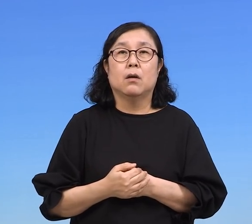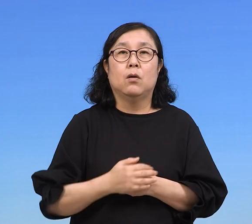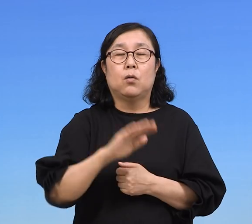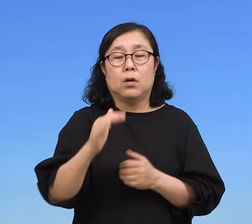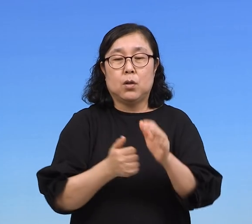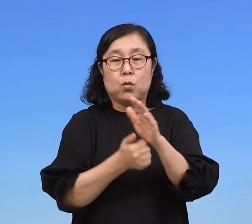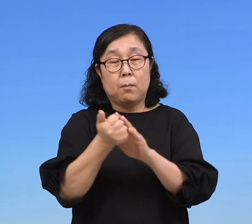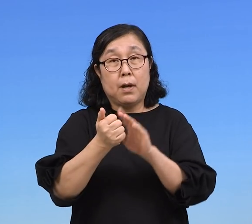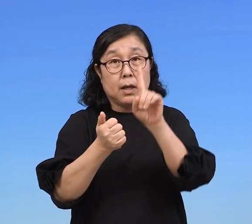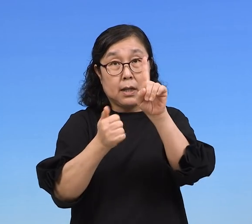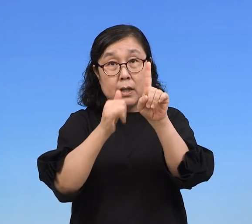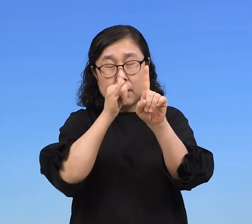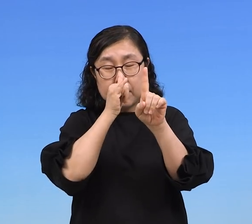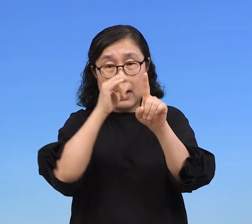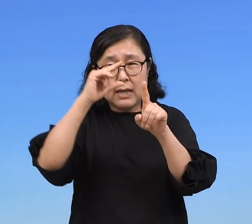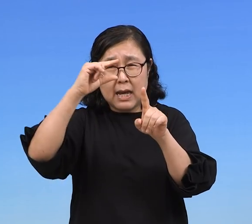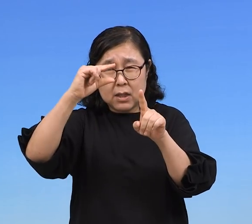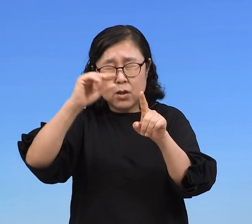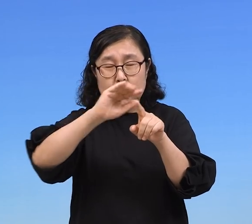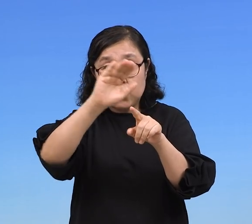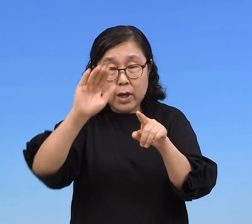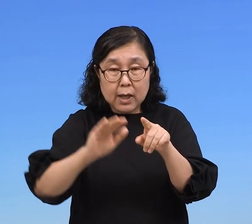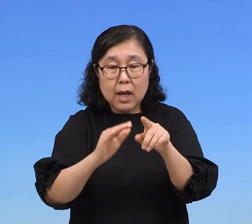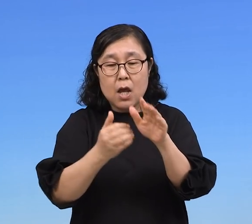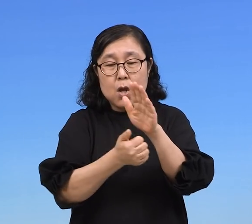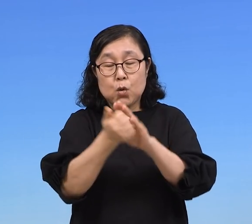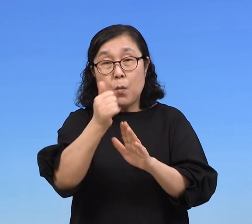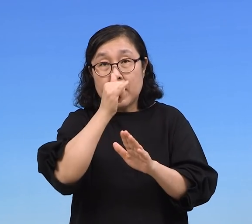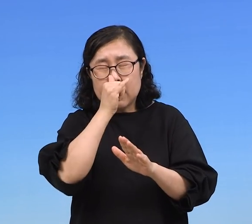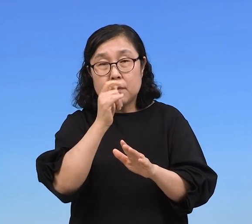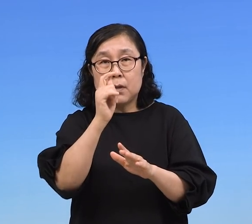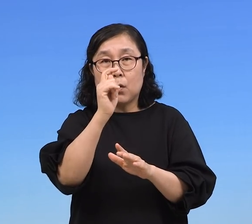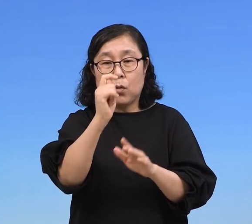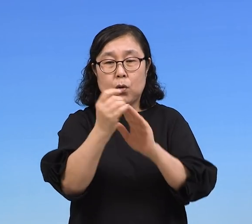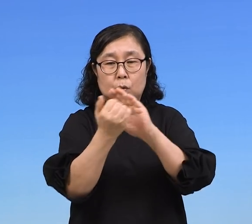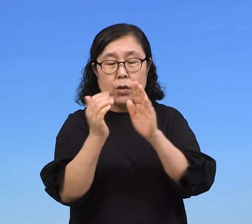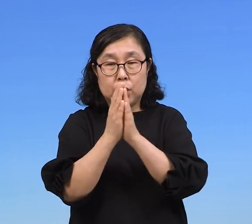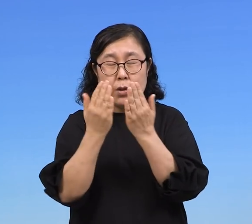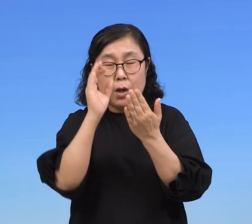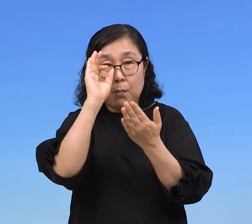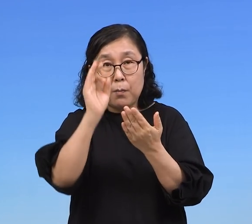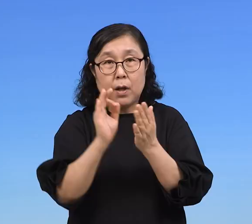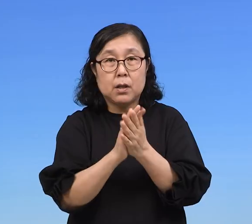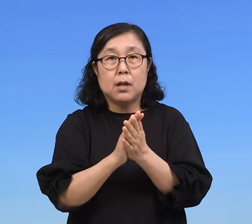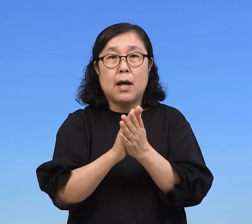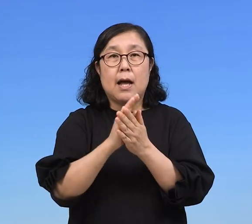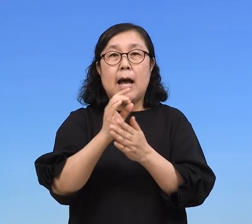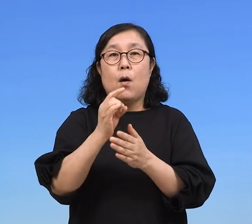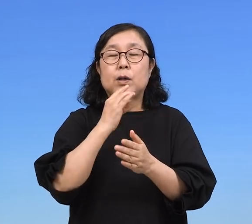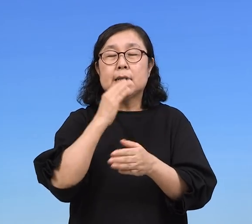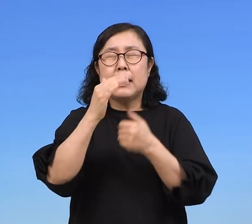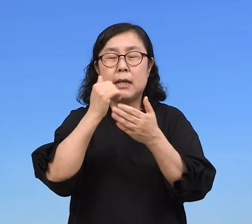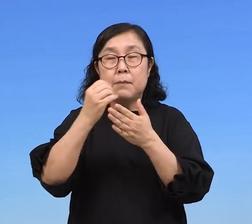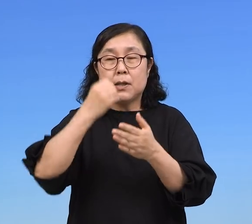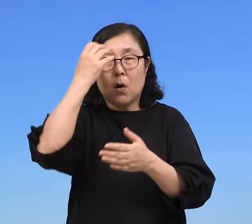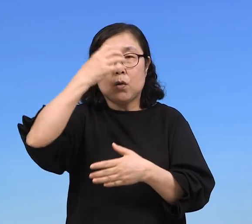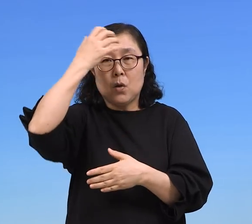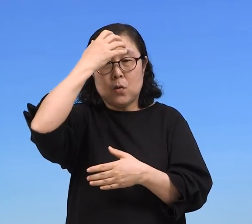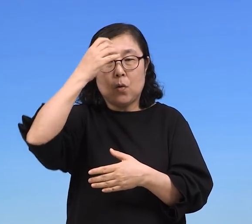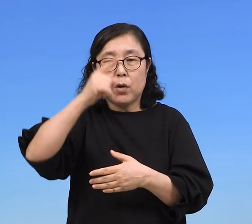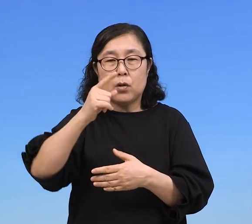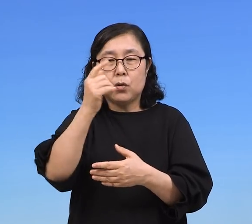우리에게 소망이 하나 있는데 그게 뭡니까? 이런 얕은 우리에게 고린도전서 2장 10절 이게 우리의 소망입니다. 오직